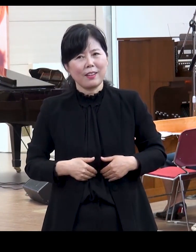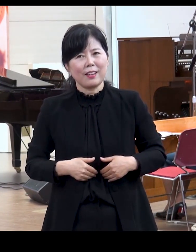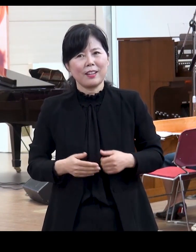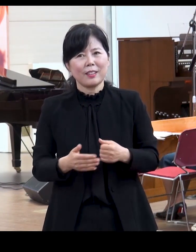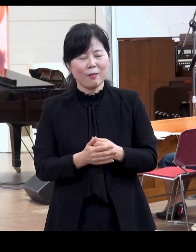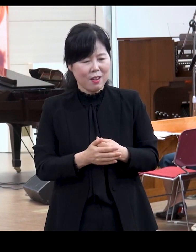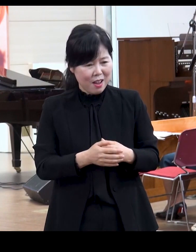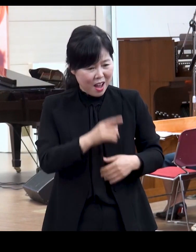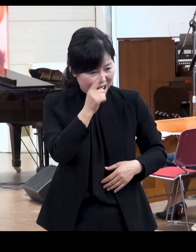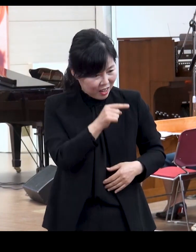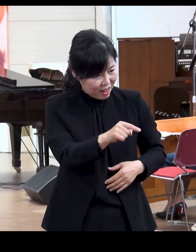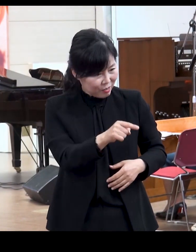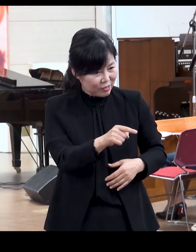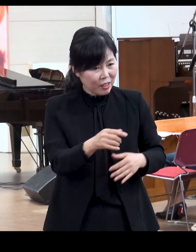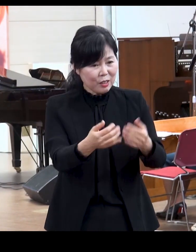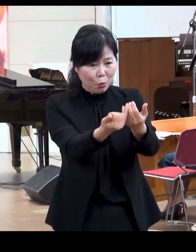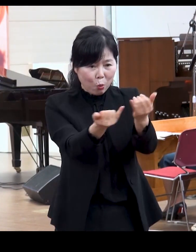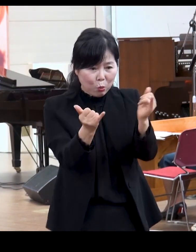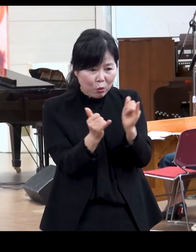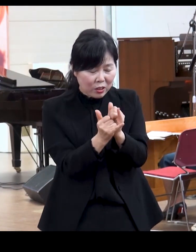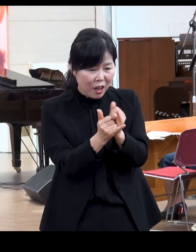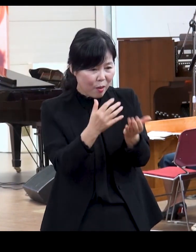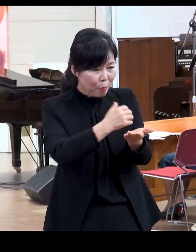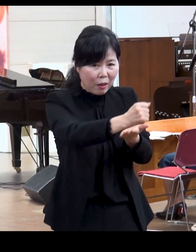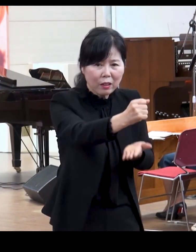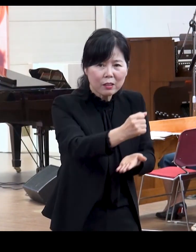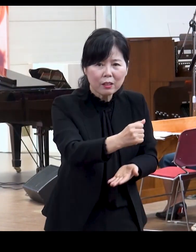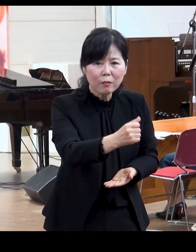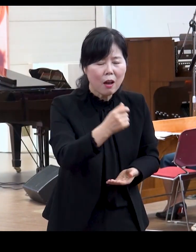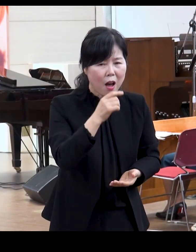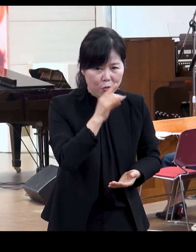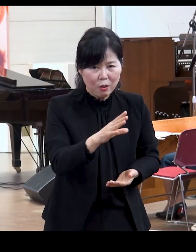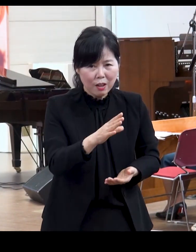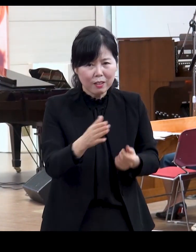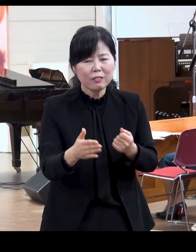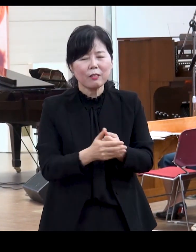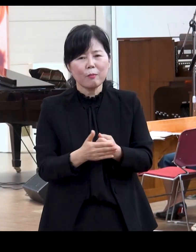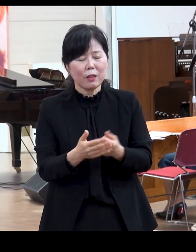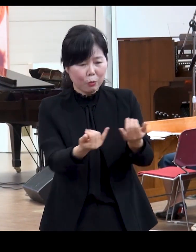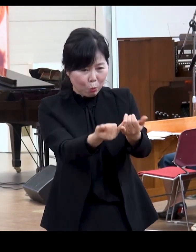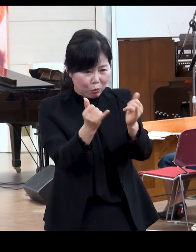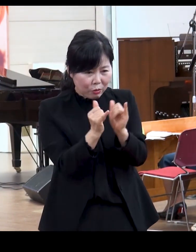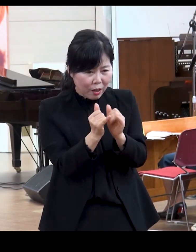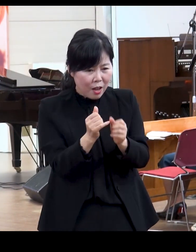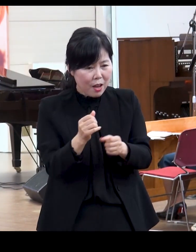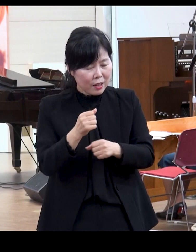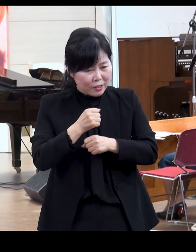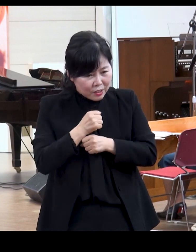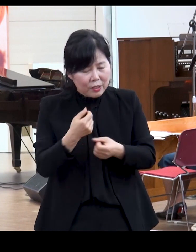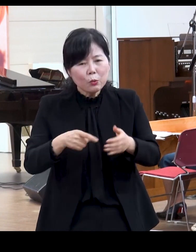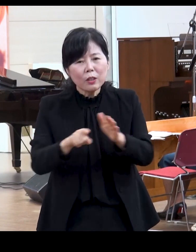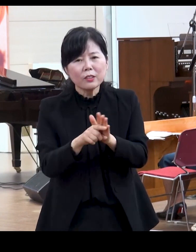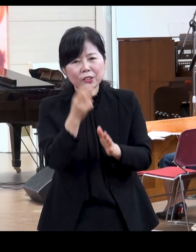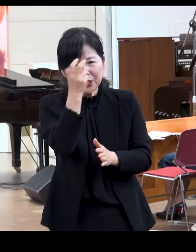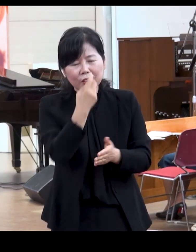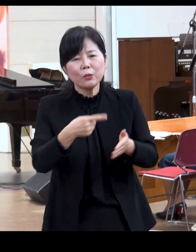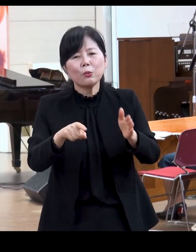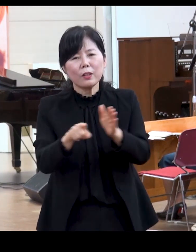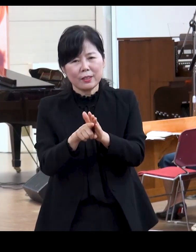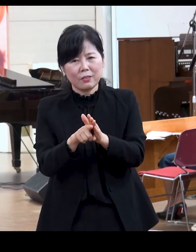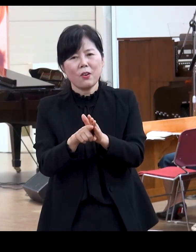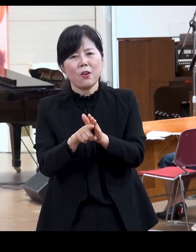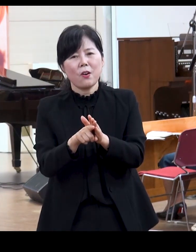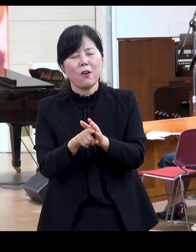없으니까, 악한 것한테 우리 공동체를 내줄 수 없으니까 지켜야 하니까, 그러니까 사랑하는